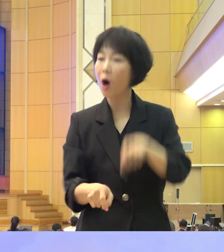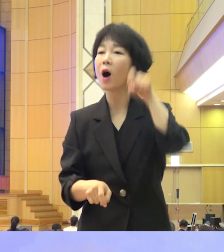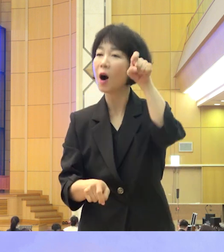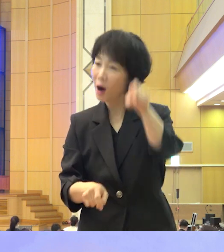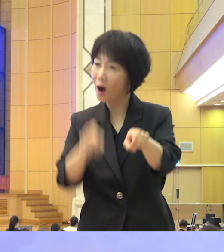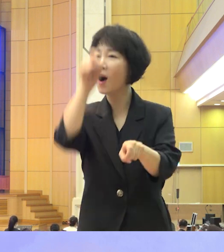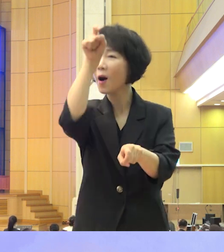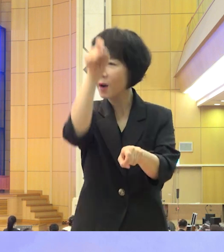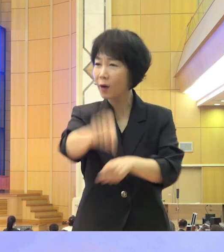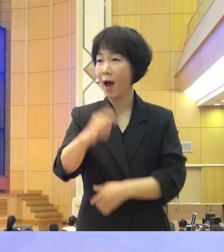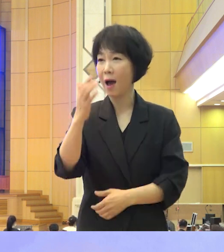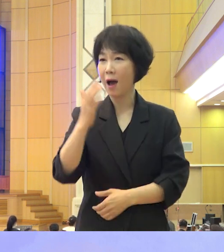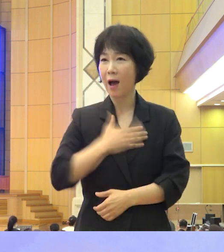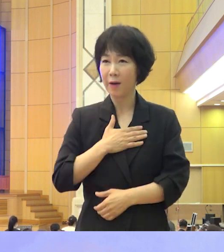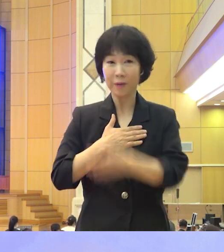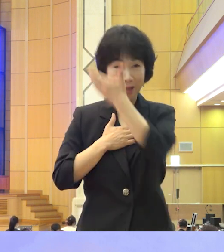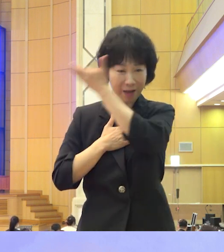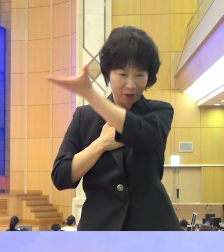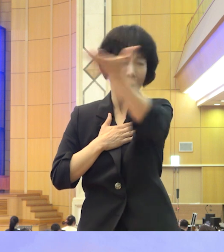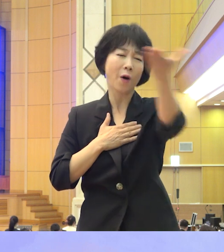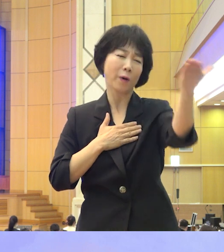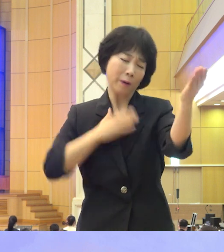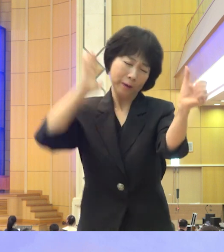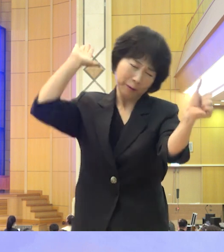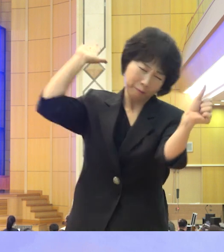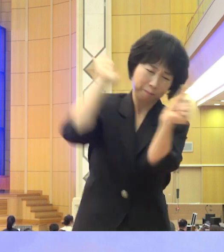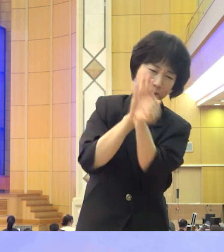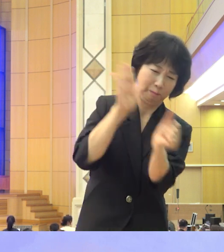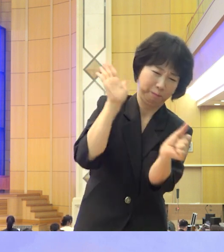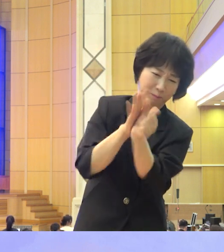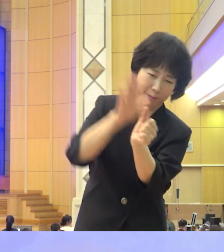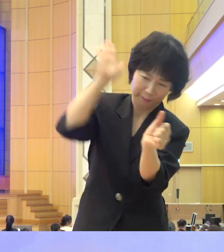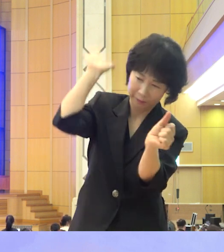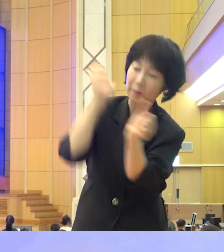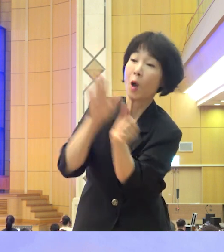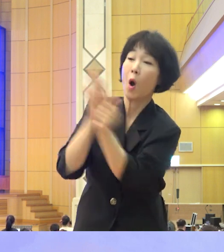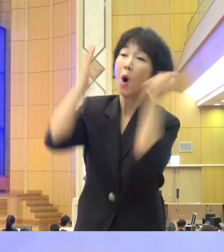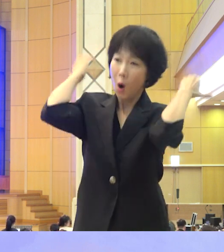일어나 너 걸어라, 내 너를